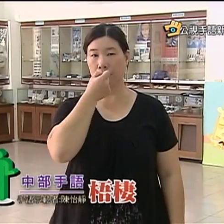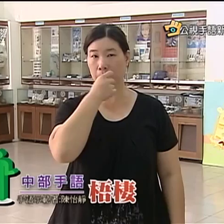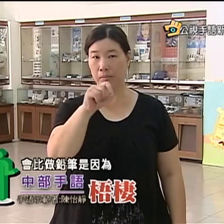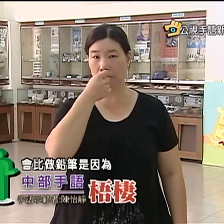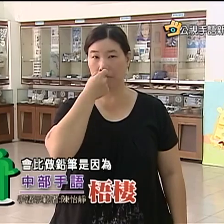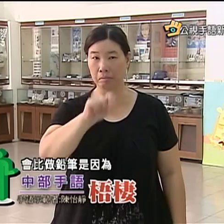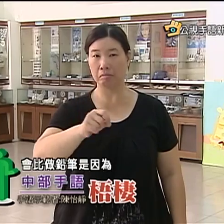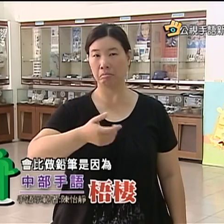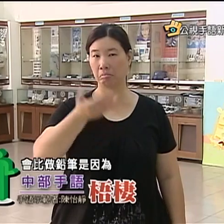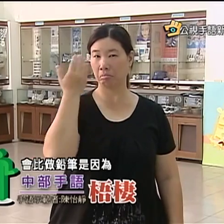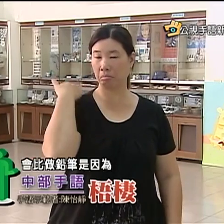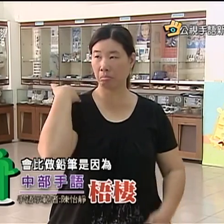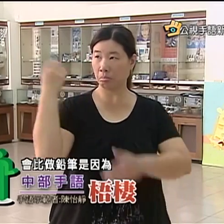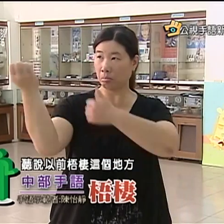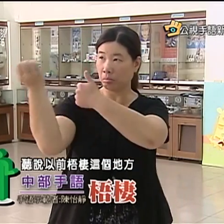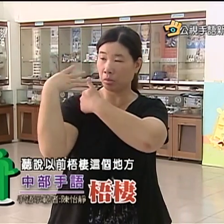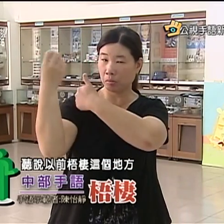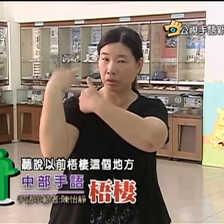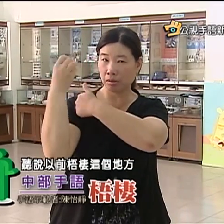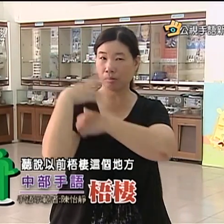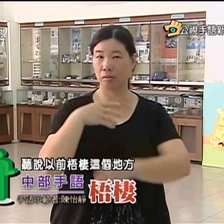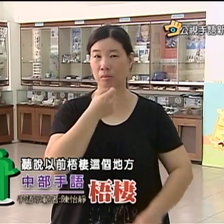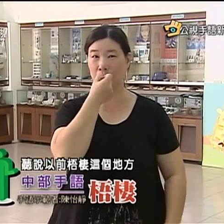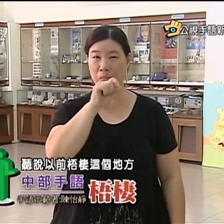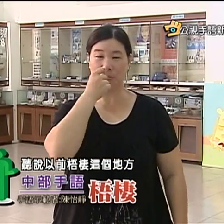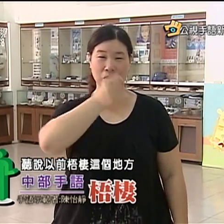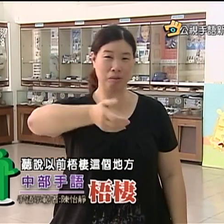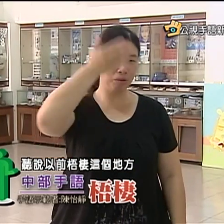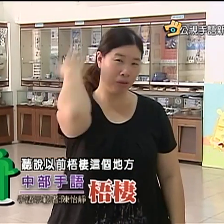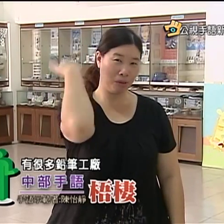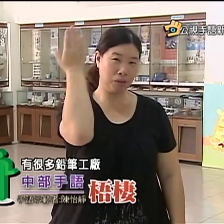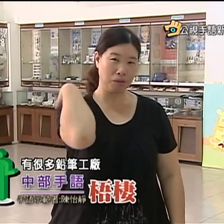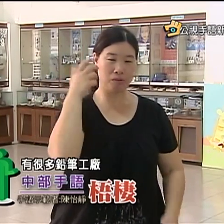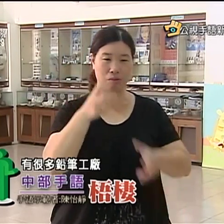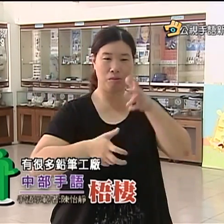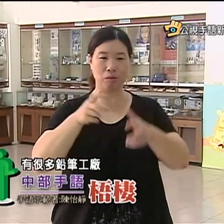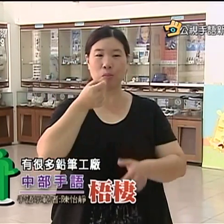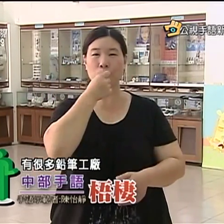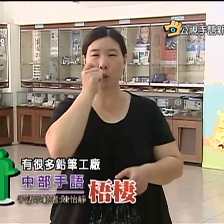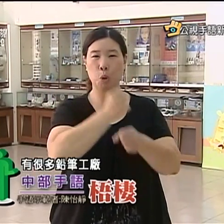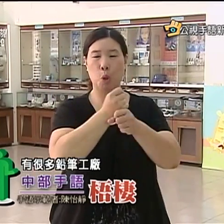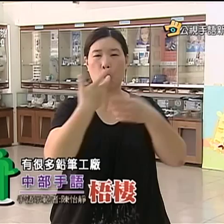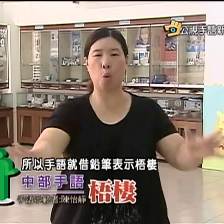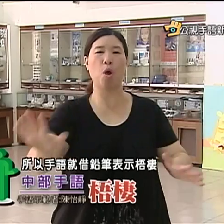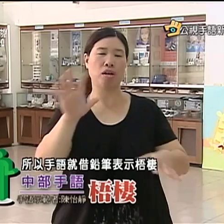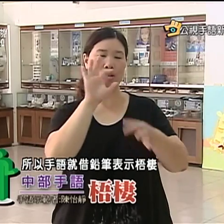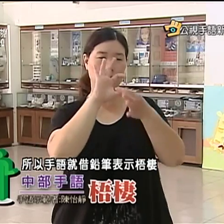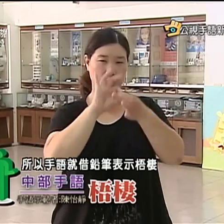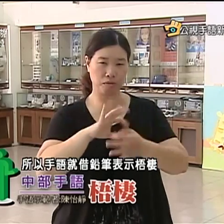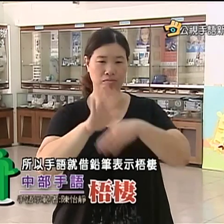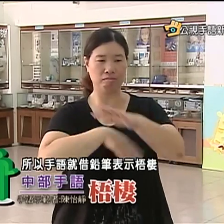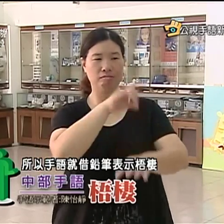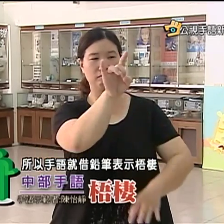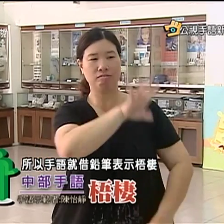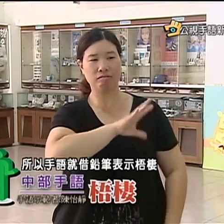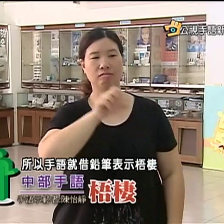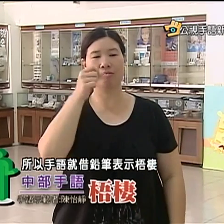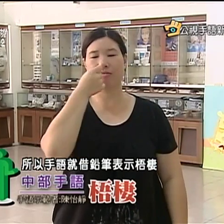会比作铅笔是因为听说以前吴妻这个地方有很多铅笔工厂，所以手语就借铅笔表示